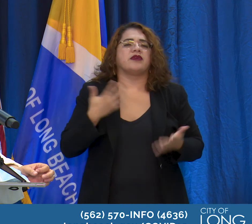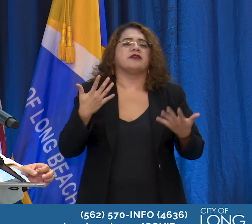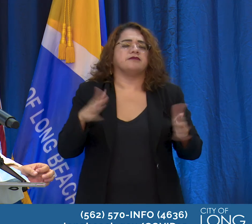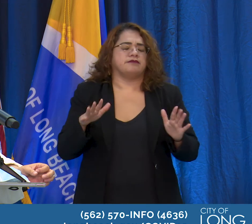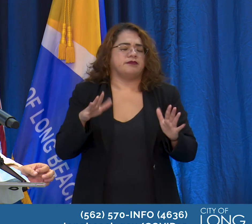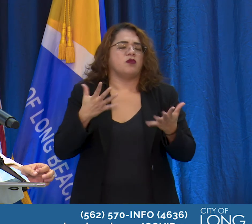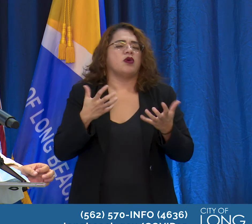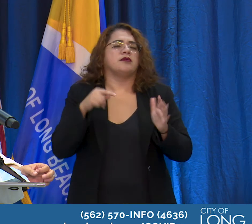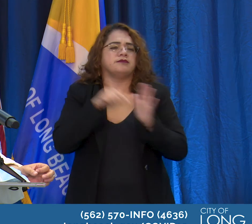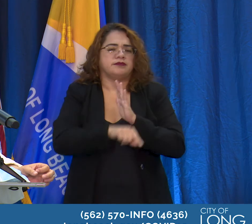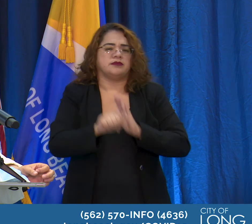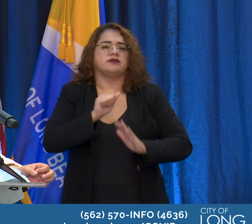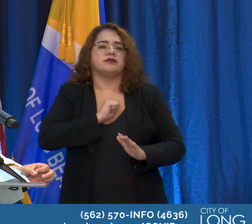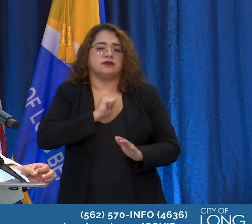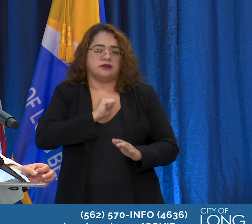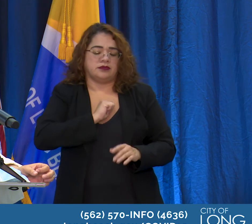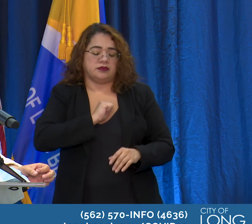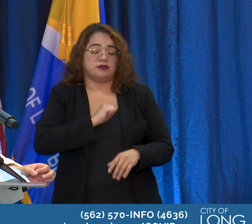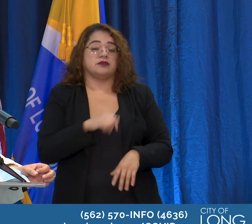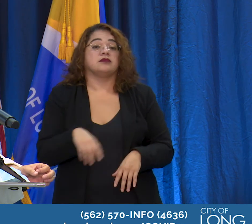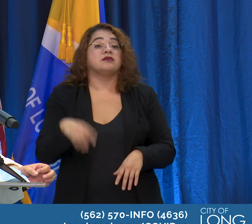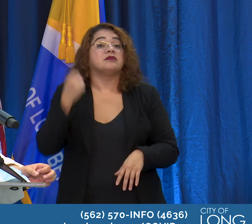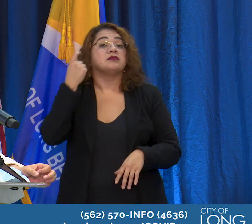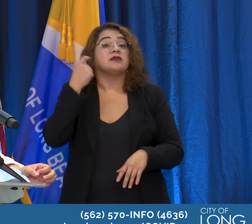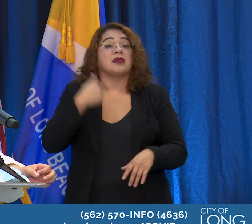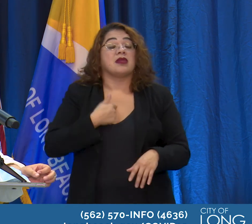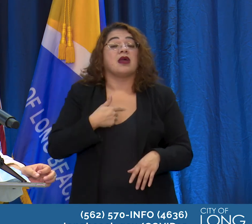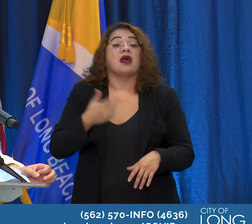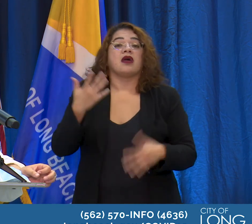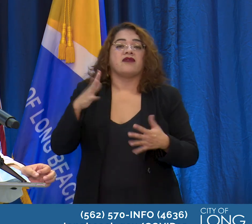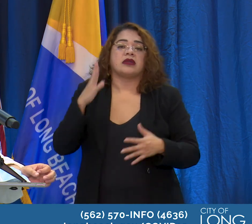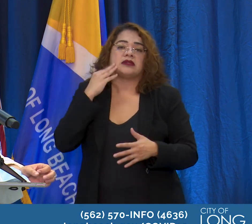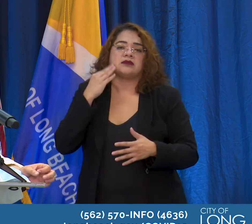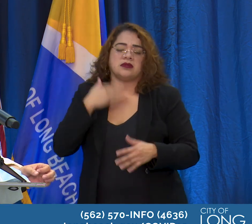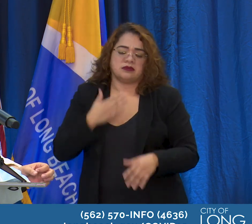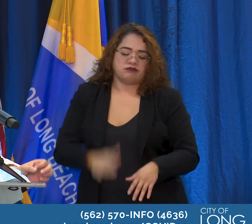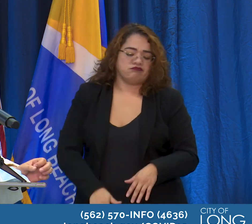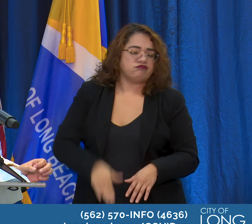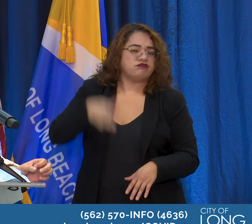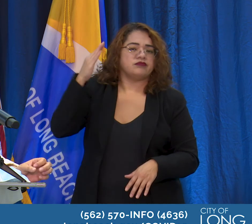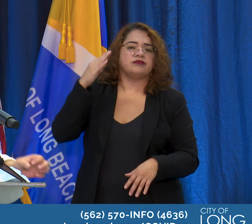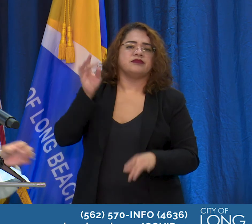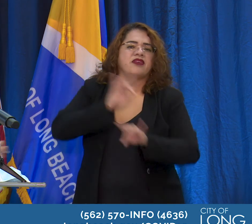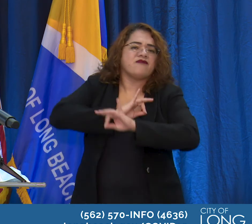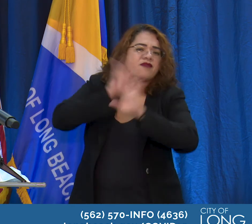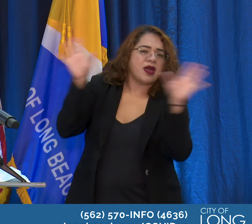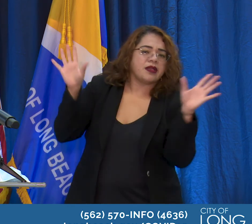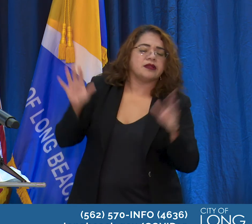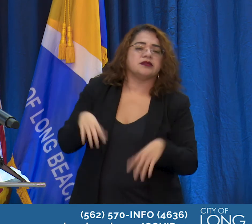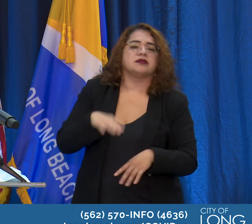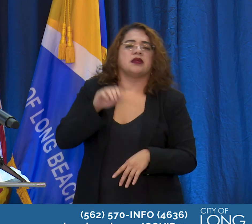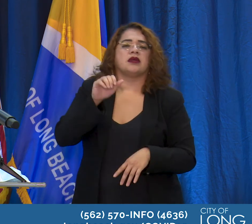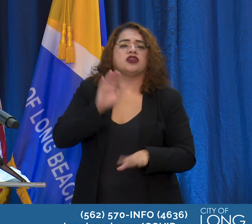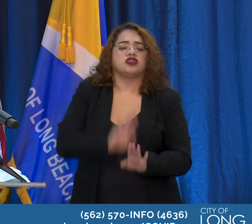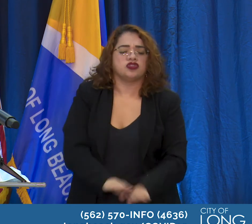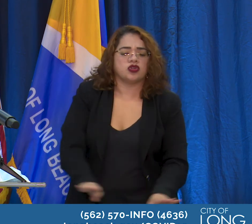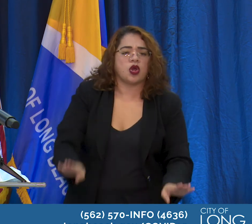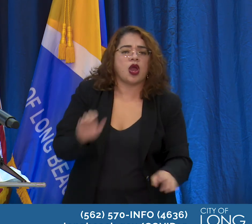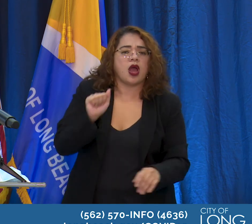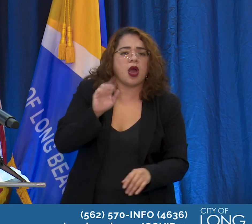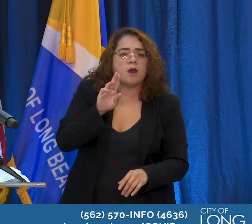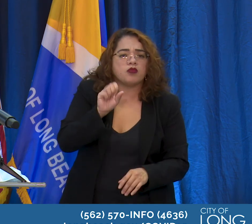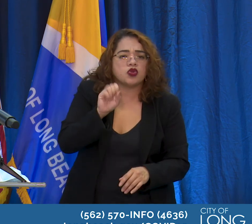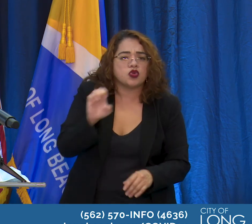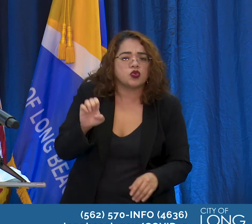es mayor entre quienes hayan experimentado violencia, incluyendo el abuso infantil, el acoso o la